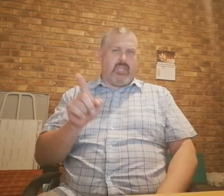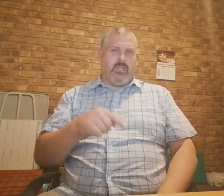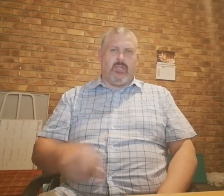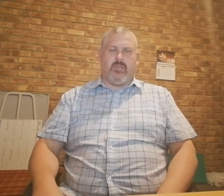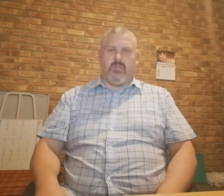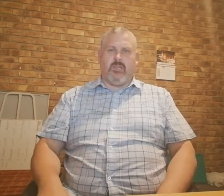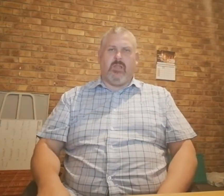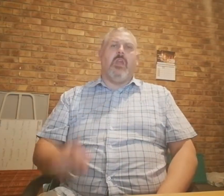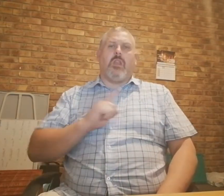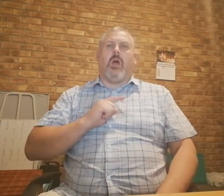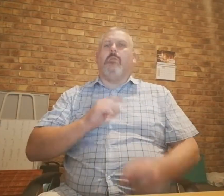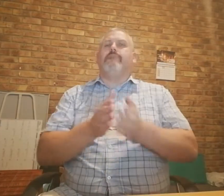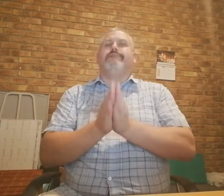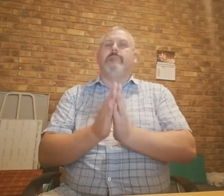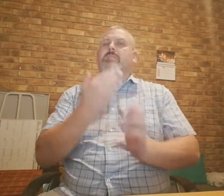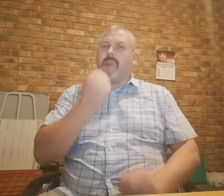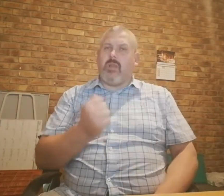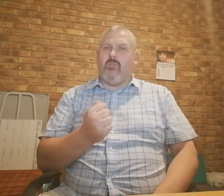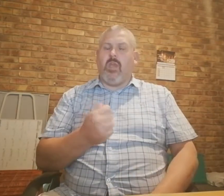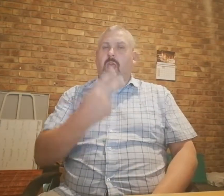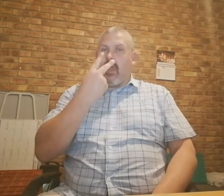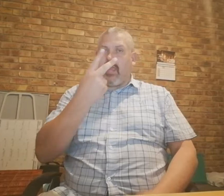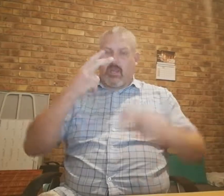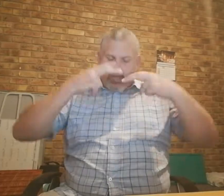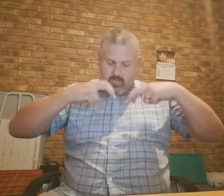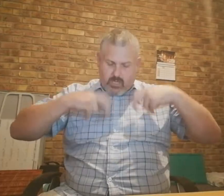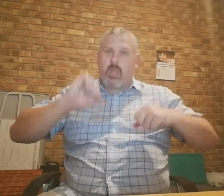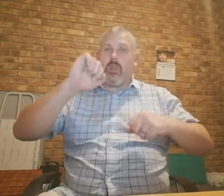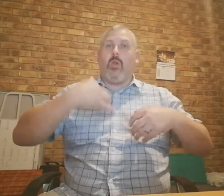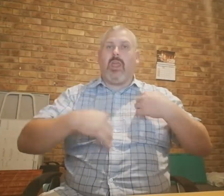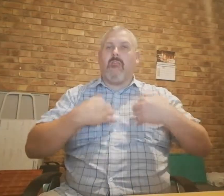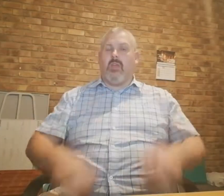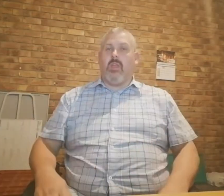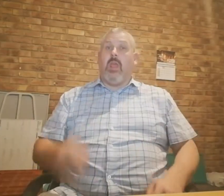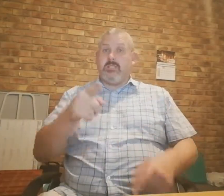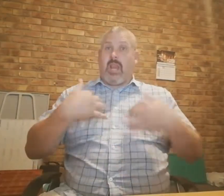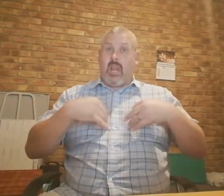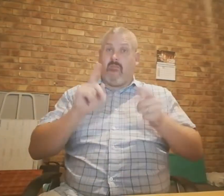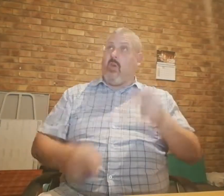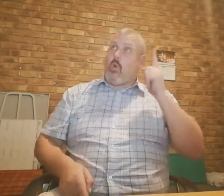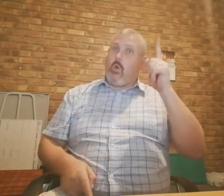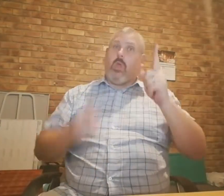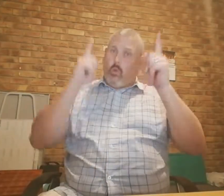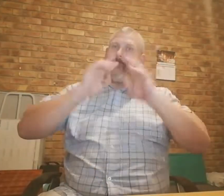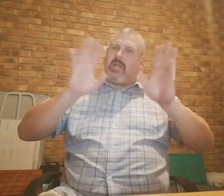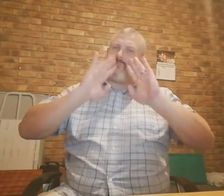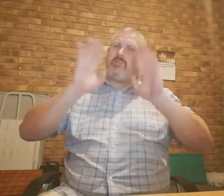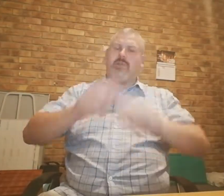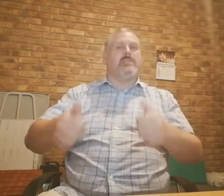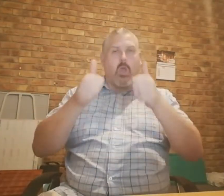Verkeerd. Dan, asjeblief, kyk jou lewe. Leef vir God, God best